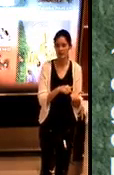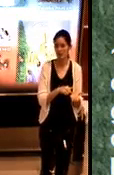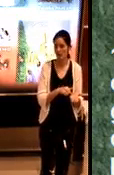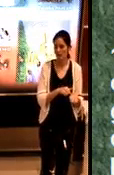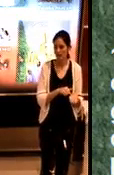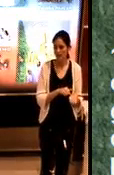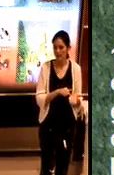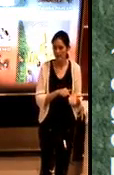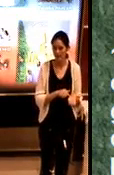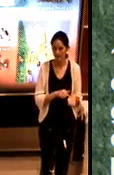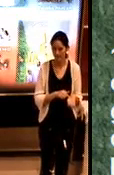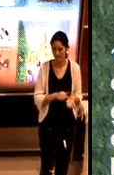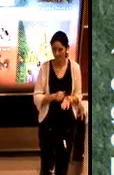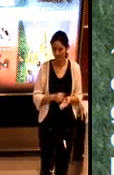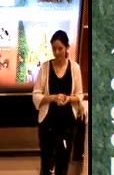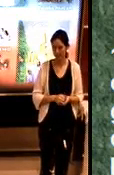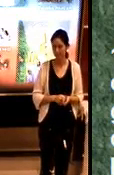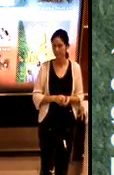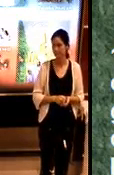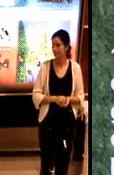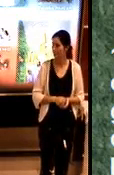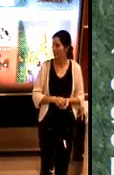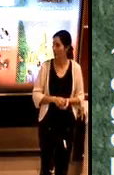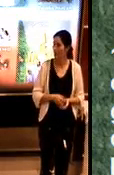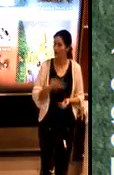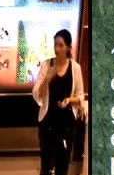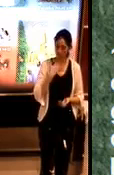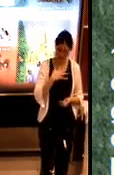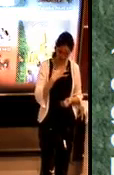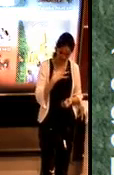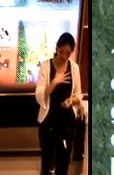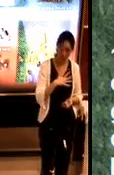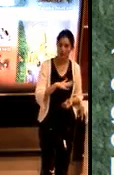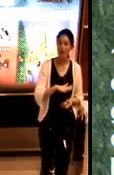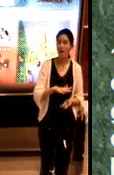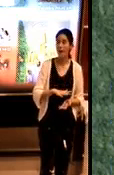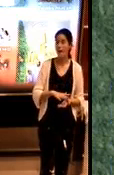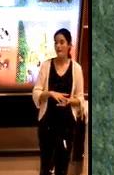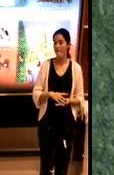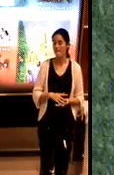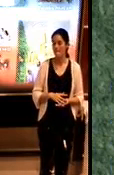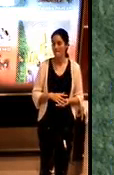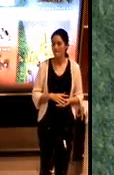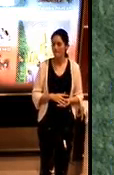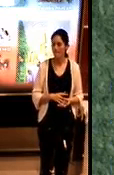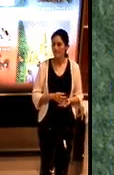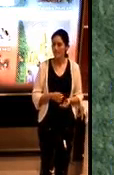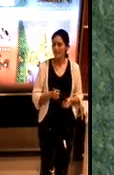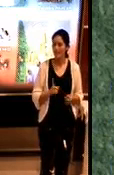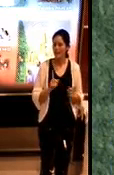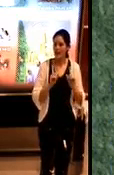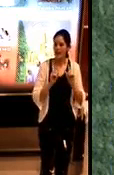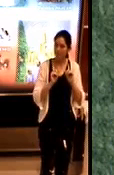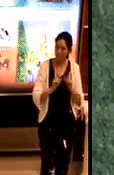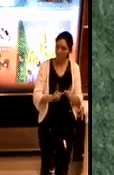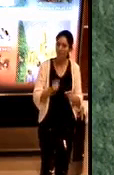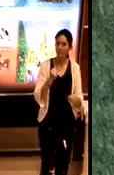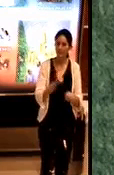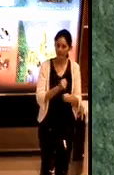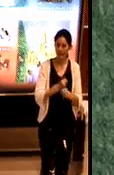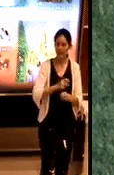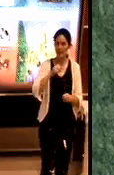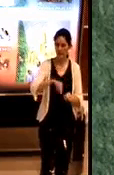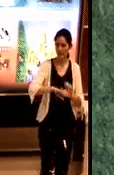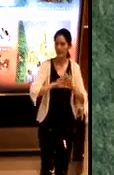¿Estamos comprendiendo? Bueno, ahora es claro. ¿Pero saben quién trabaja simultáneamente aquí en la tierra?